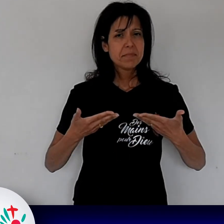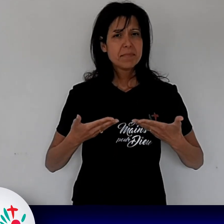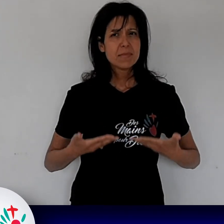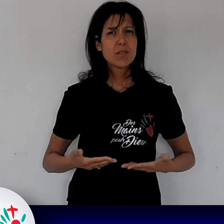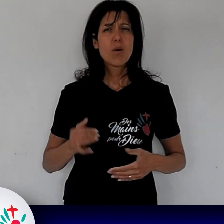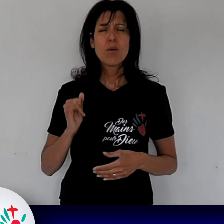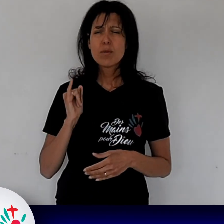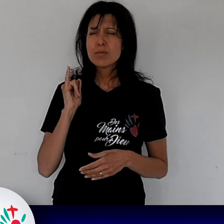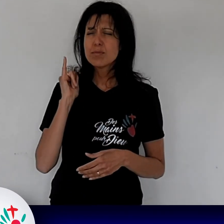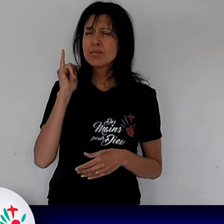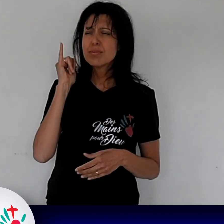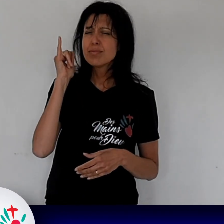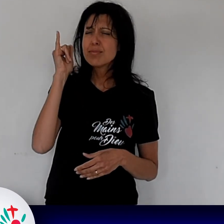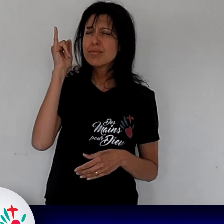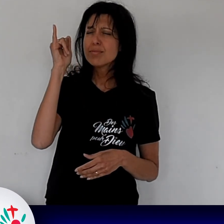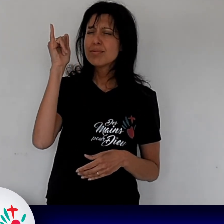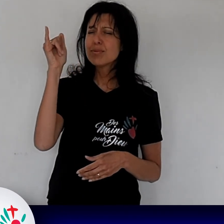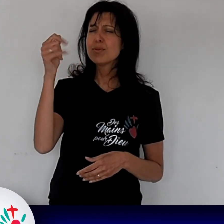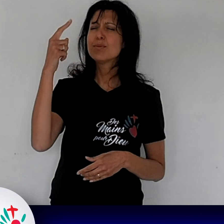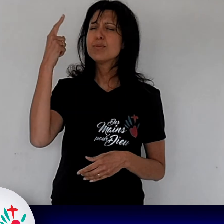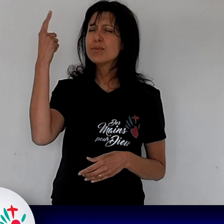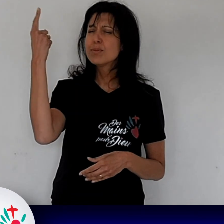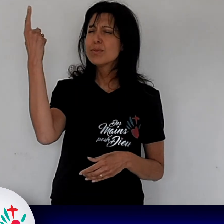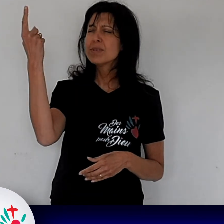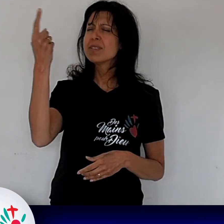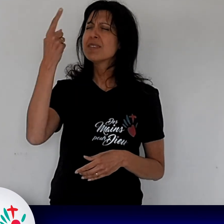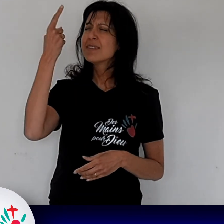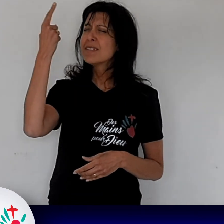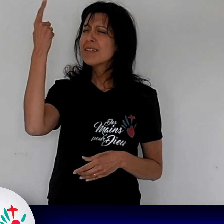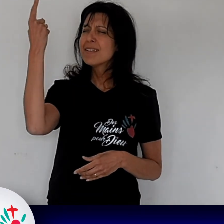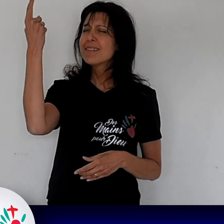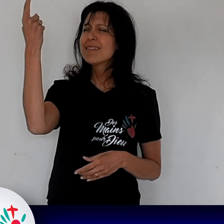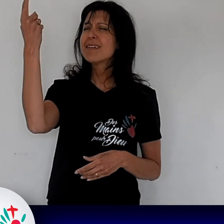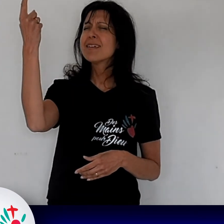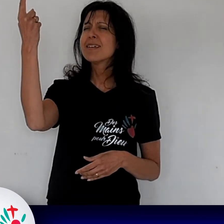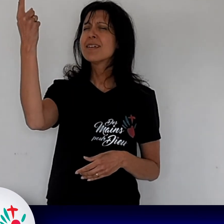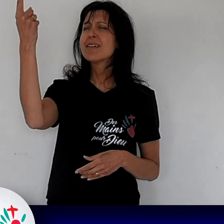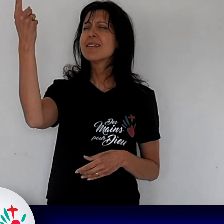Pour ce temps et